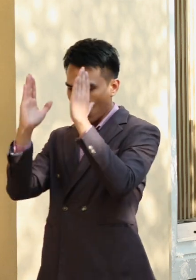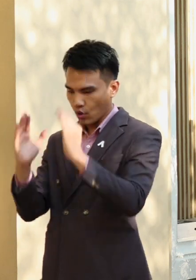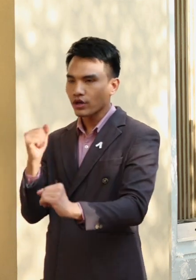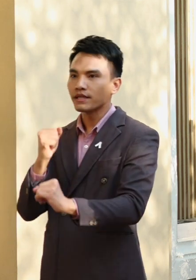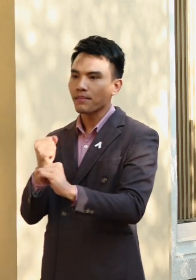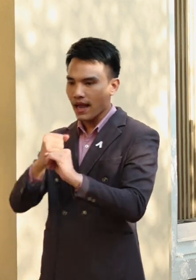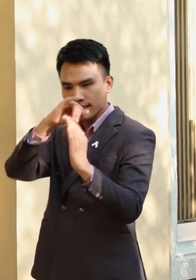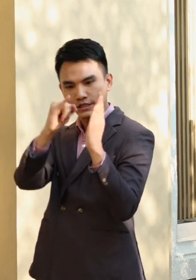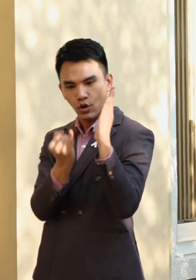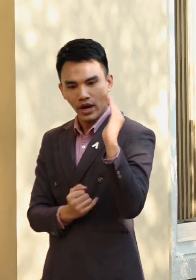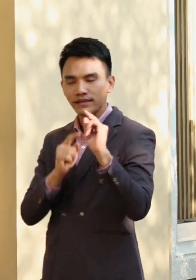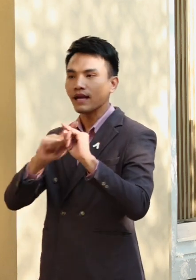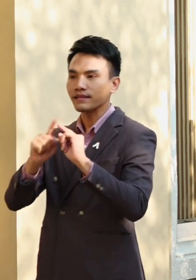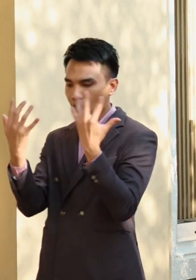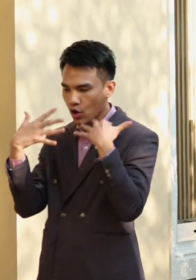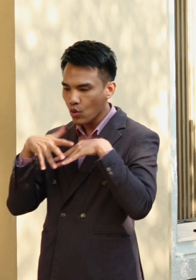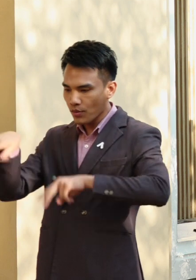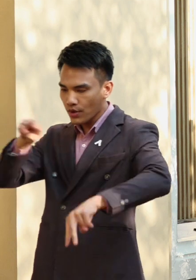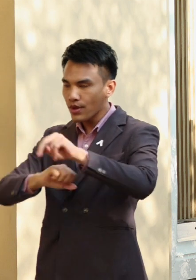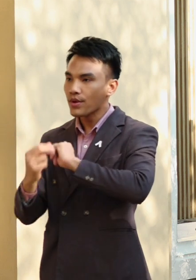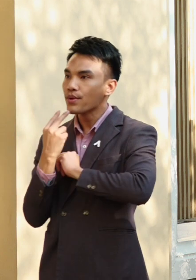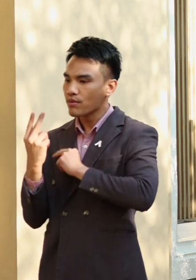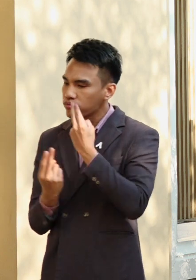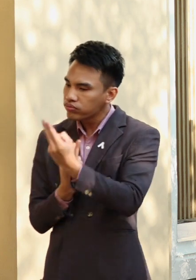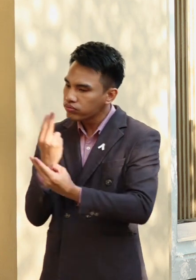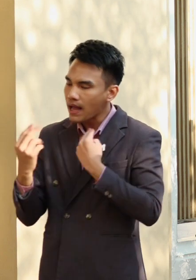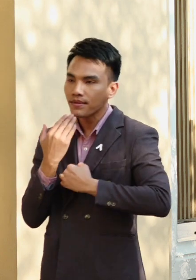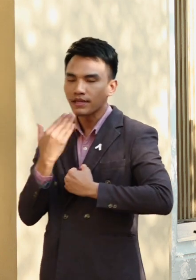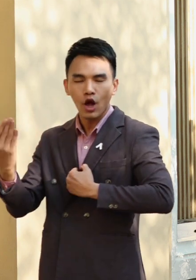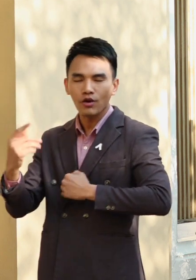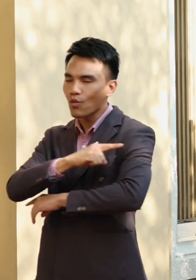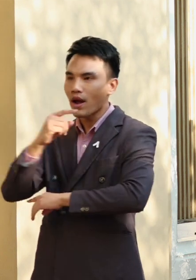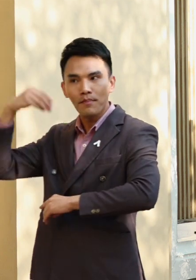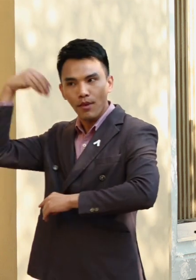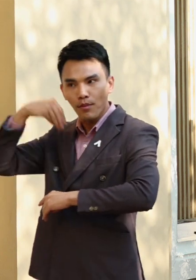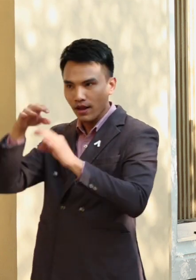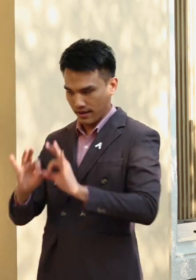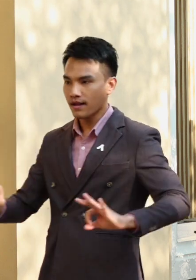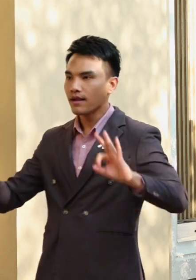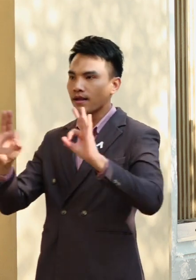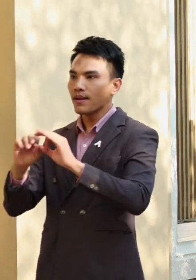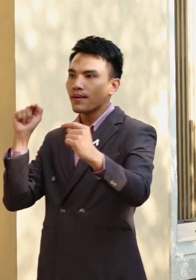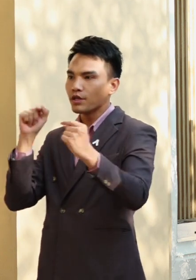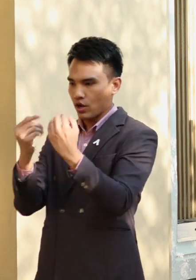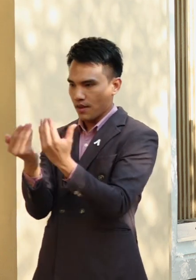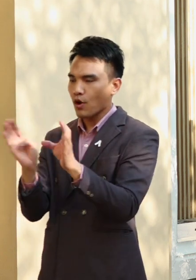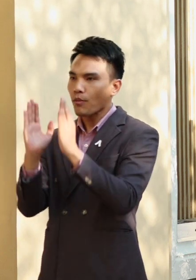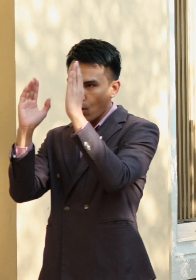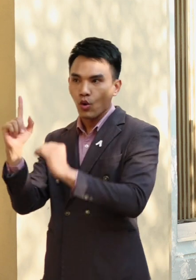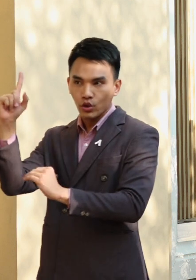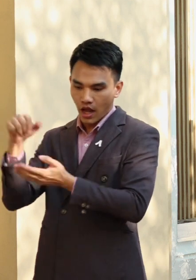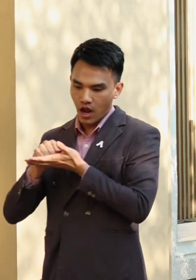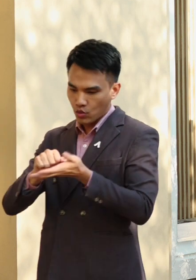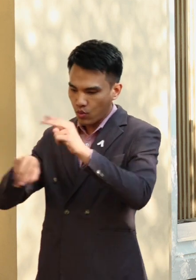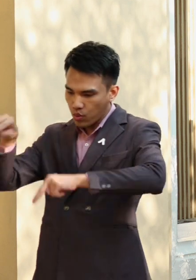ที่ในทุกจังหวัดนั้นได้เข้าไปติดตามแล้วก็ตรวจเยี่ยมอย่างใกล้ชิดทุกวันนะครับโดยเฉพาะอย่างยิ่งในกรณีของครอบครัวผู้เสียชีวิตนะครับ